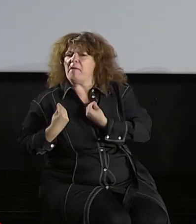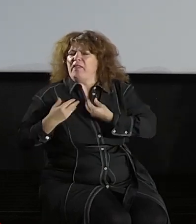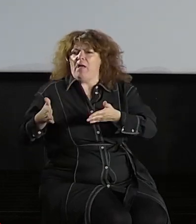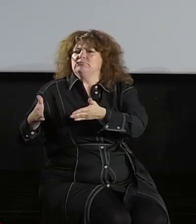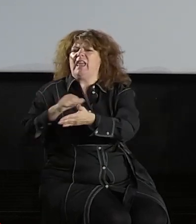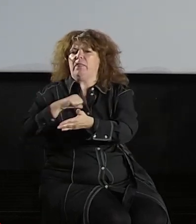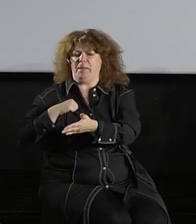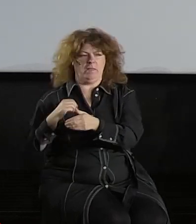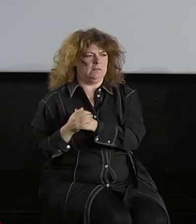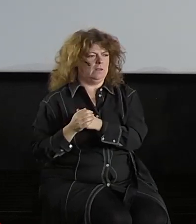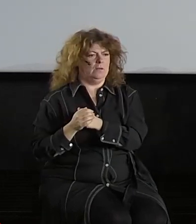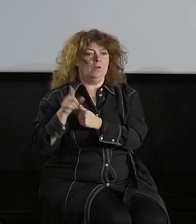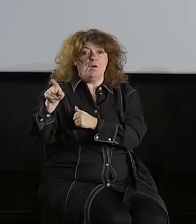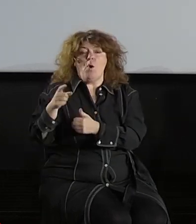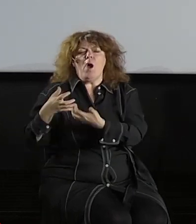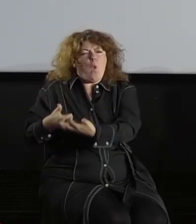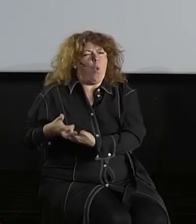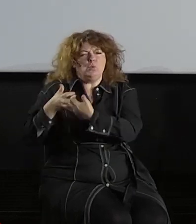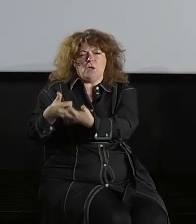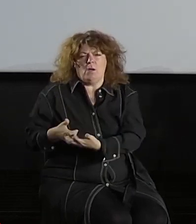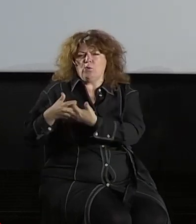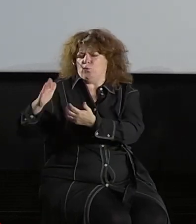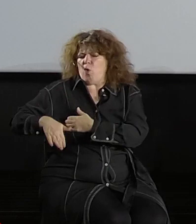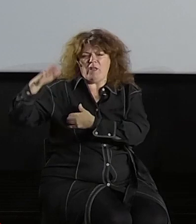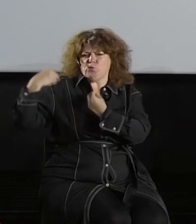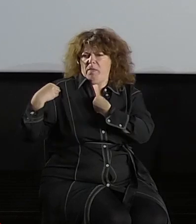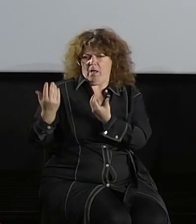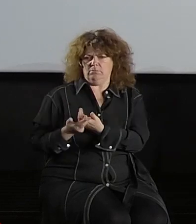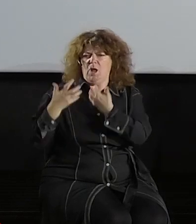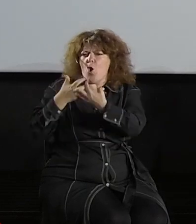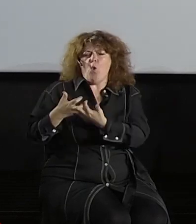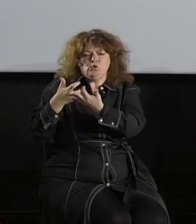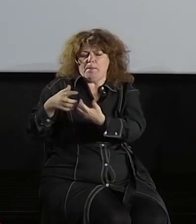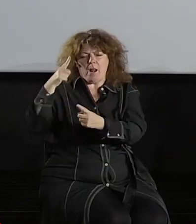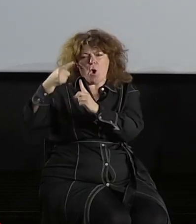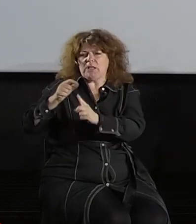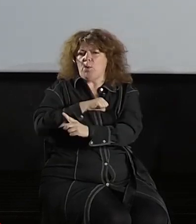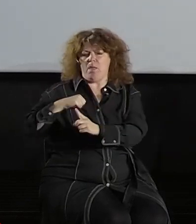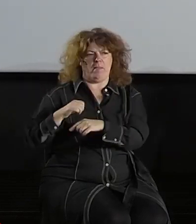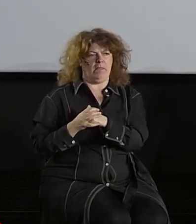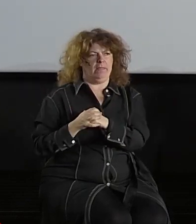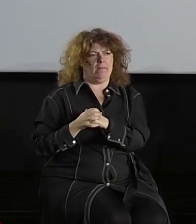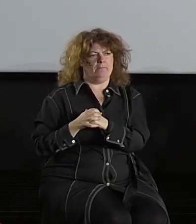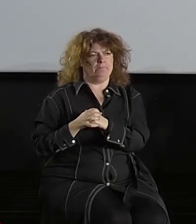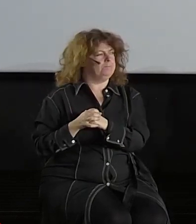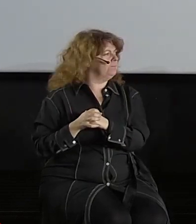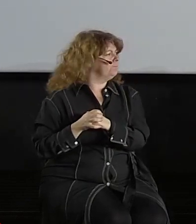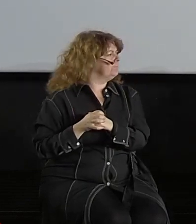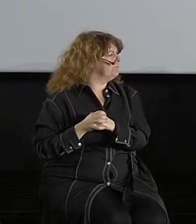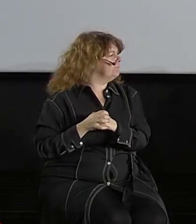independiente posible que esa fue una lucha durante toda su vida no el vivir lo más independiente posible y y Bueno yo creo que el punto del del